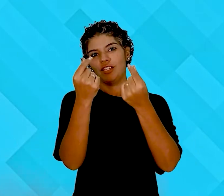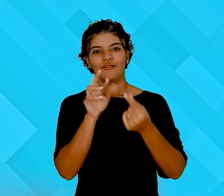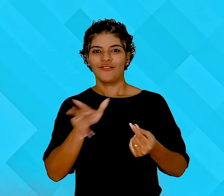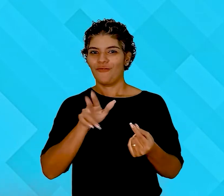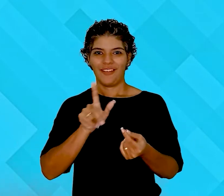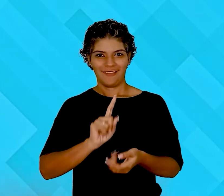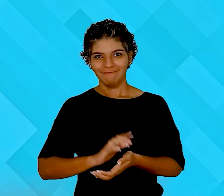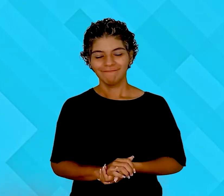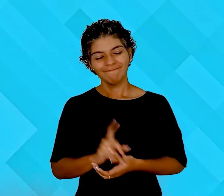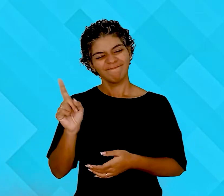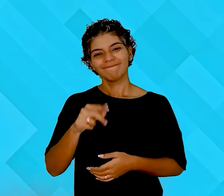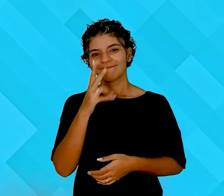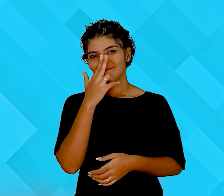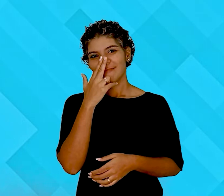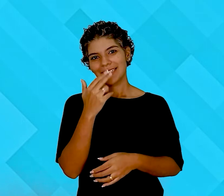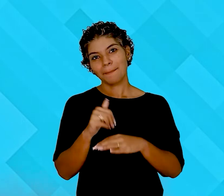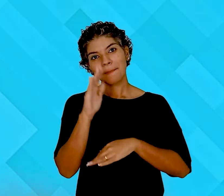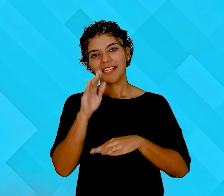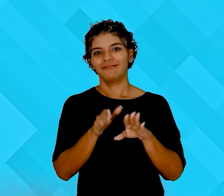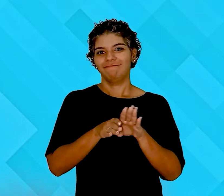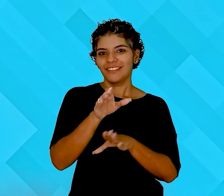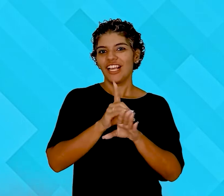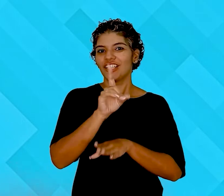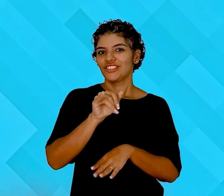muito bom hoje em dia, é só saber procurar.